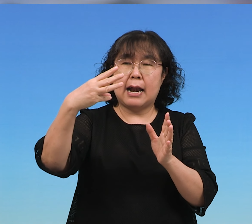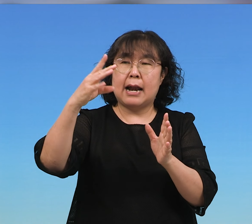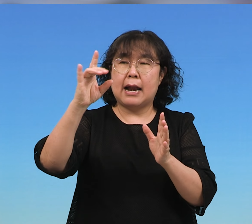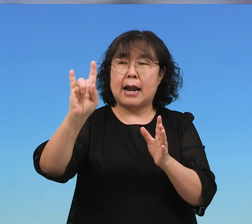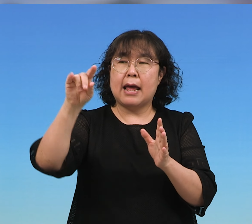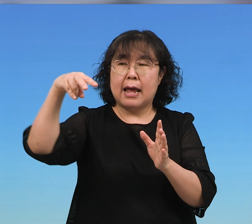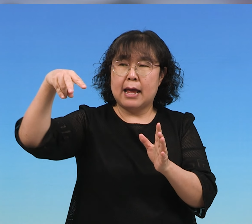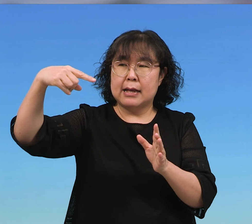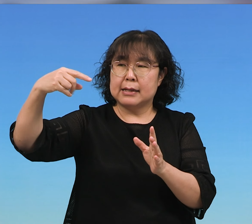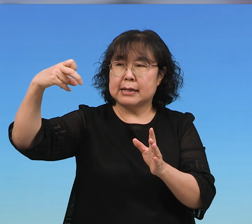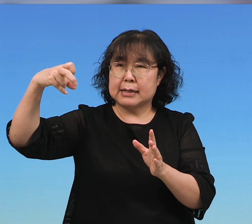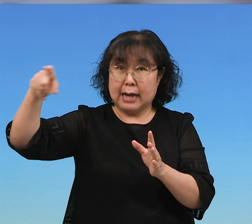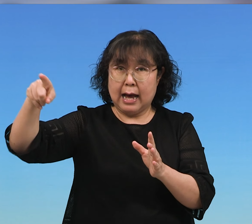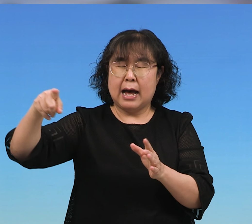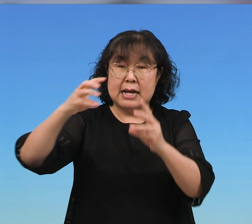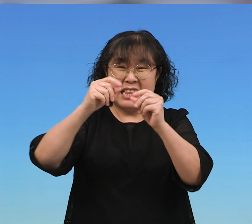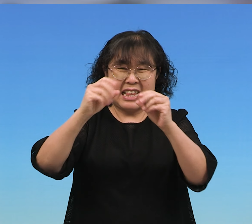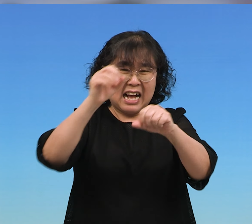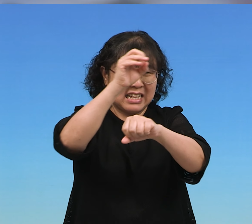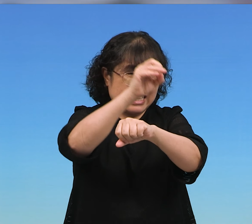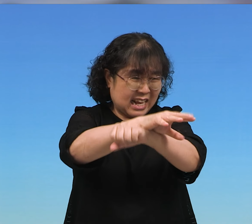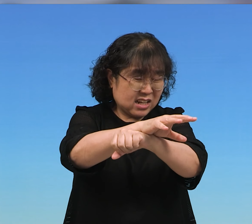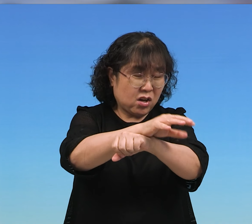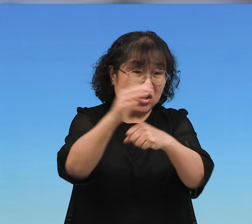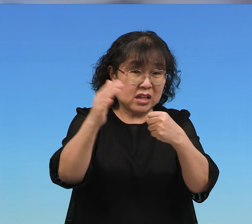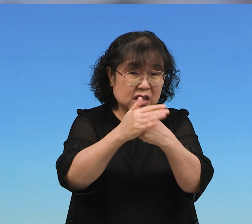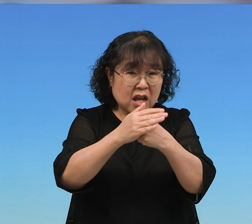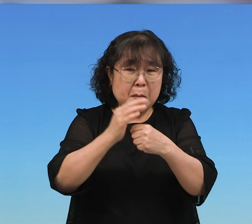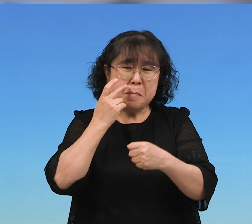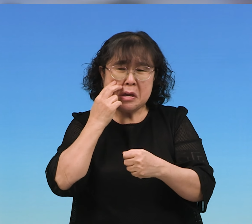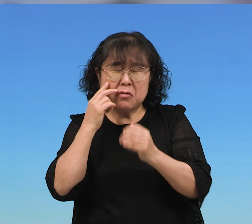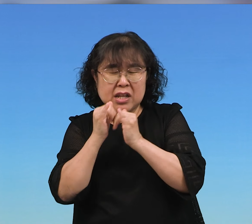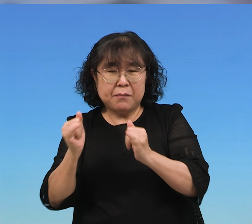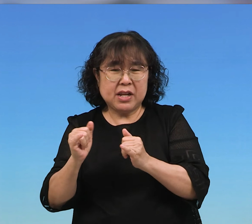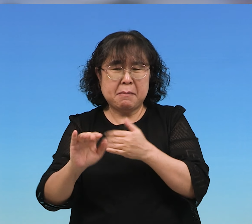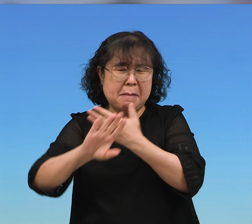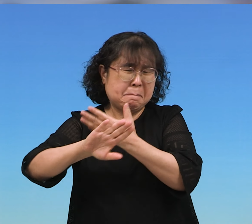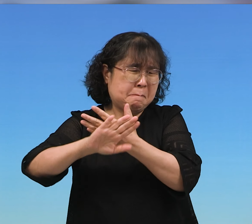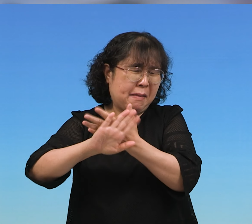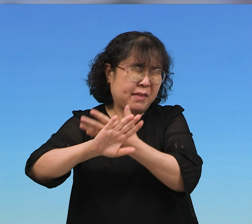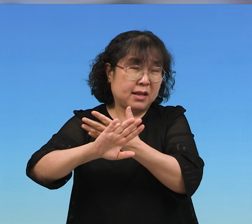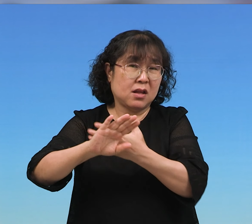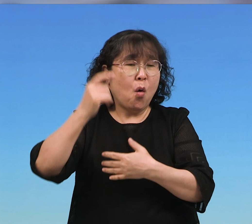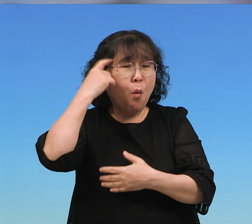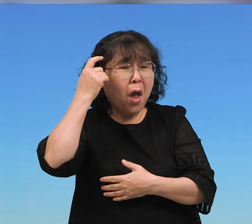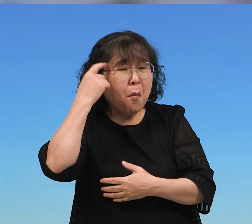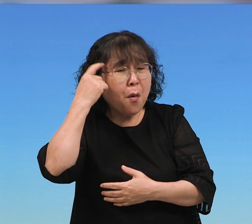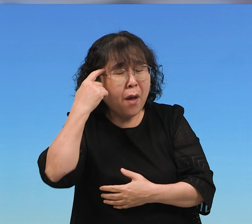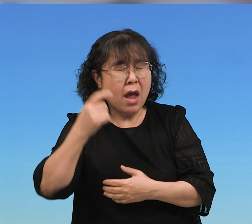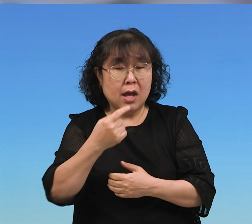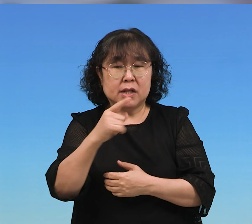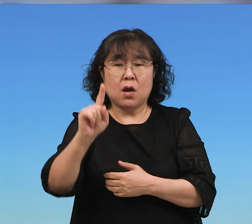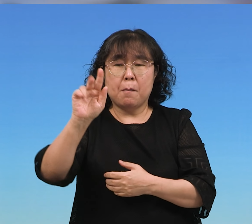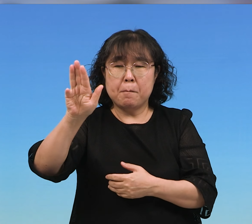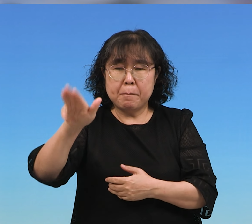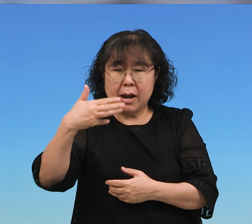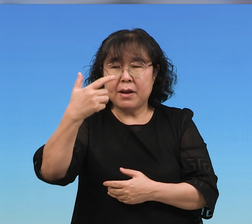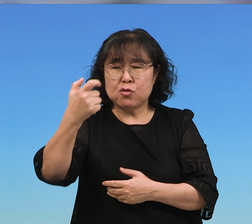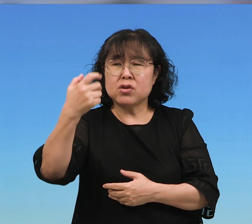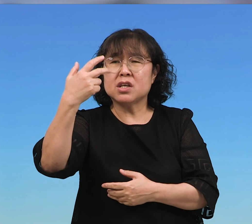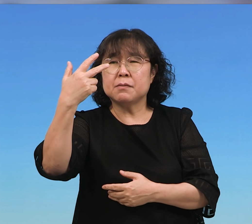알래스카를 매입하는 거에 대해서 막 벌떼같이 반대를 했다는 거예요. 왜냐하니까 이게